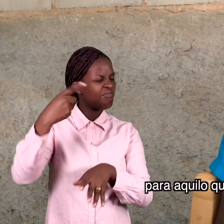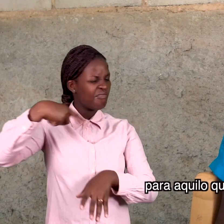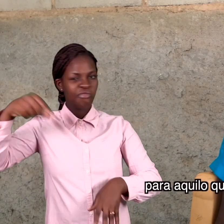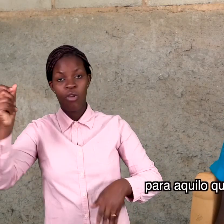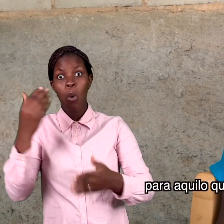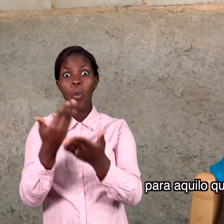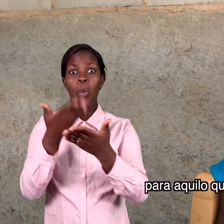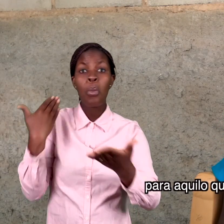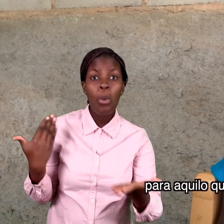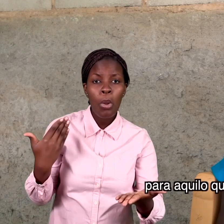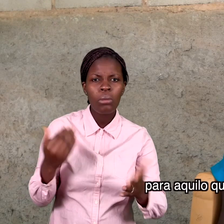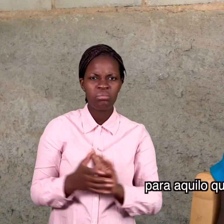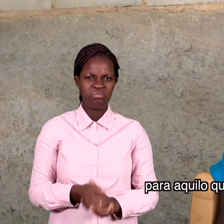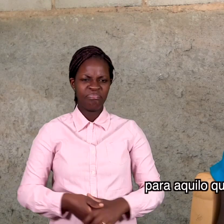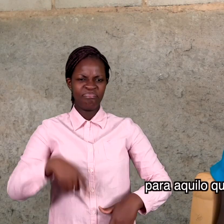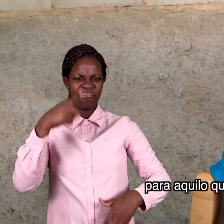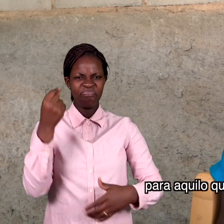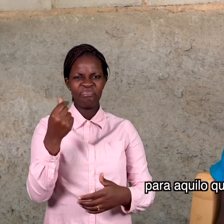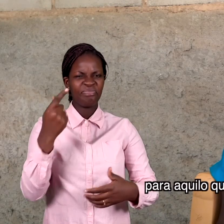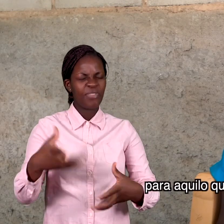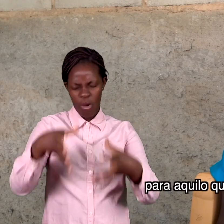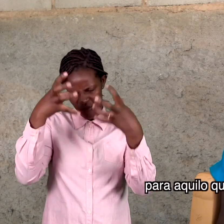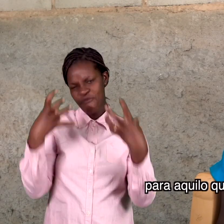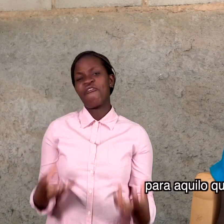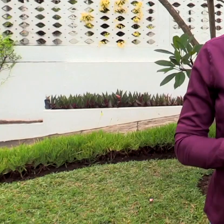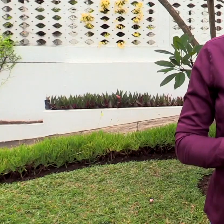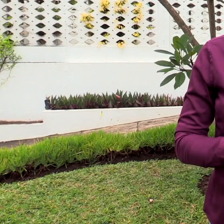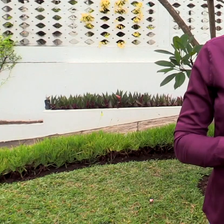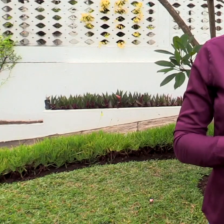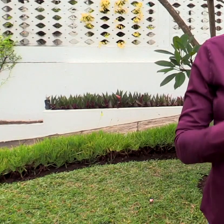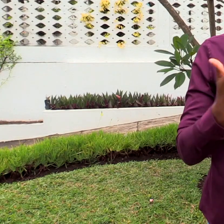conseguir dinheiro para apanhar aquilo que era a nossa expectativa.